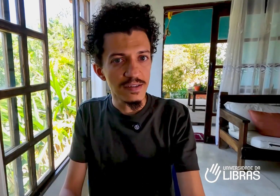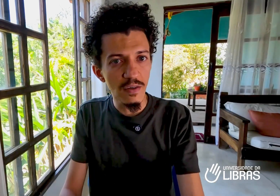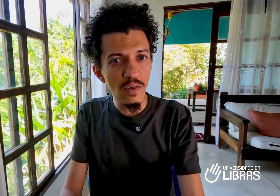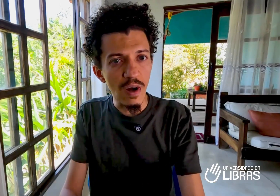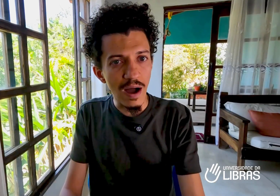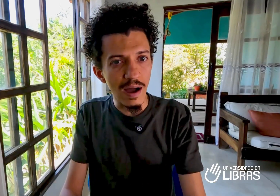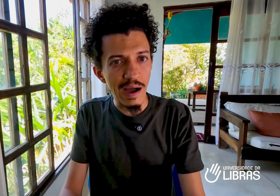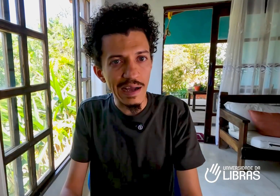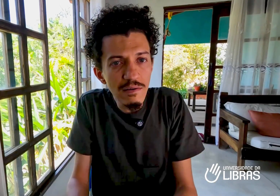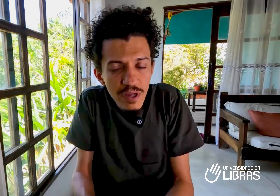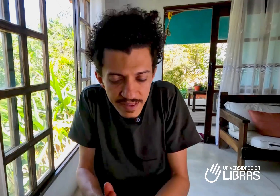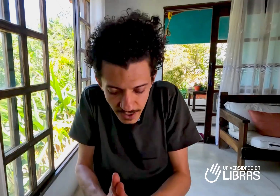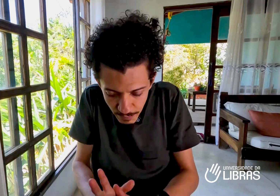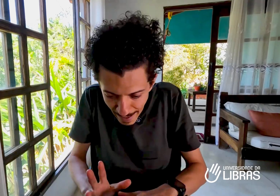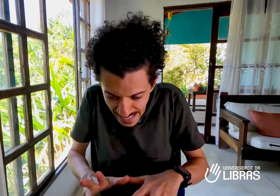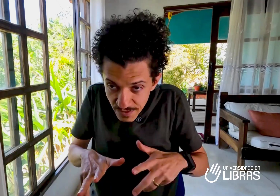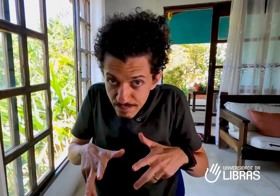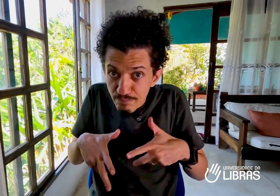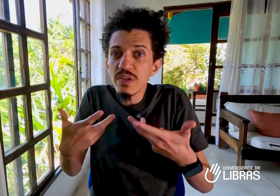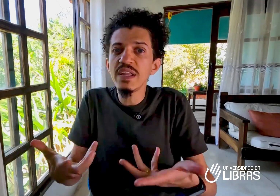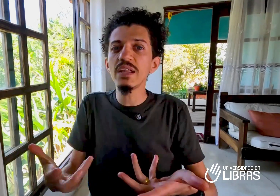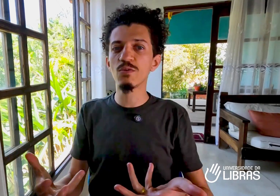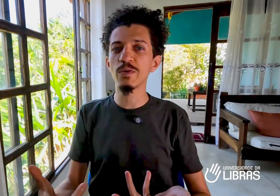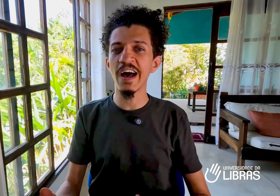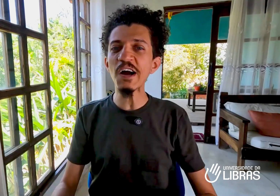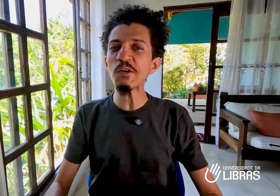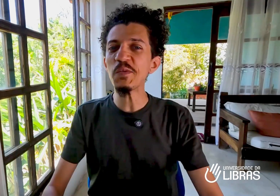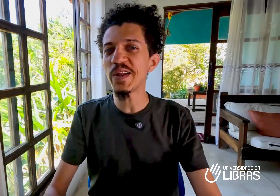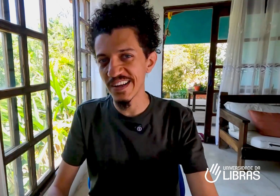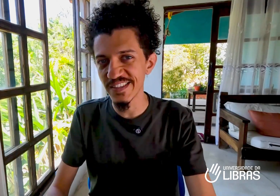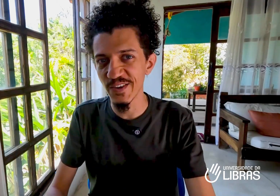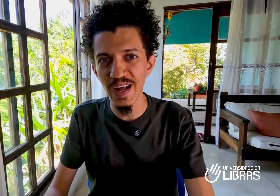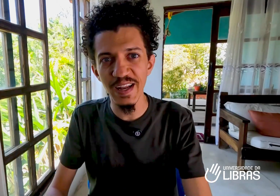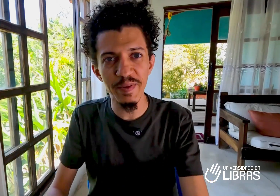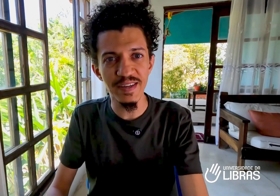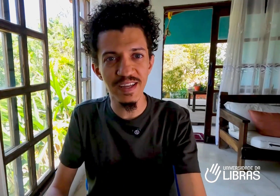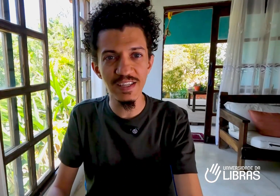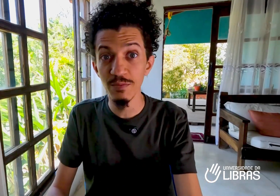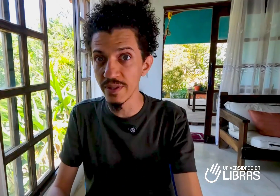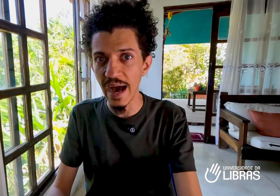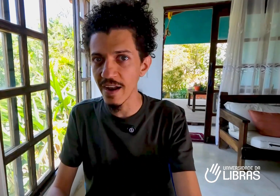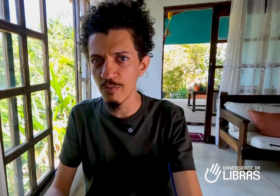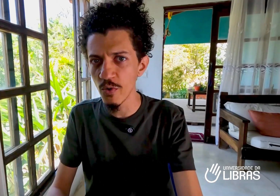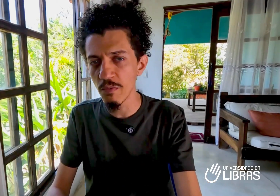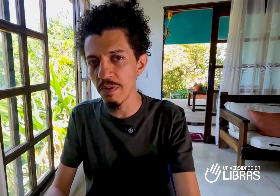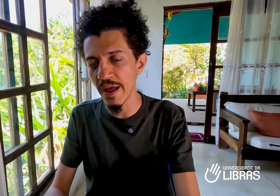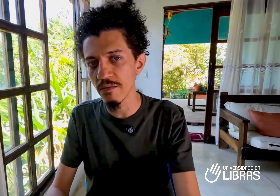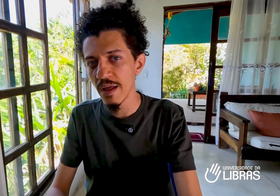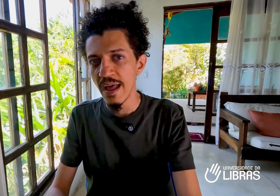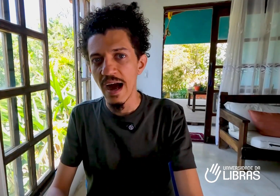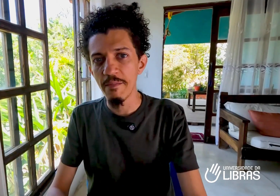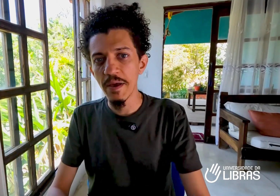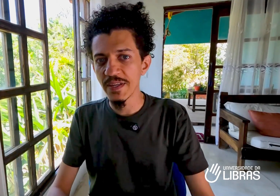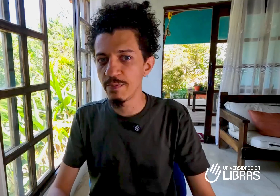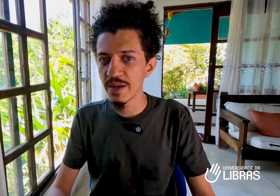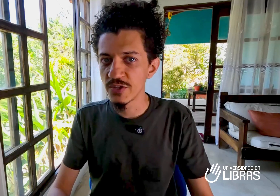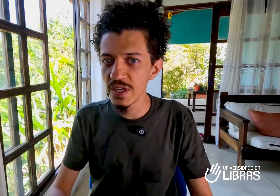são aquilo que tem de mais bonito na comunicação na Libras. Eles mudaram por completo a minha perspectiva, a